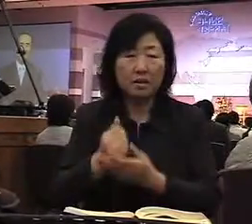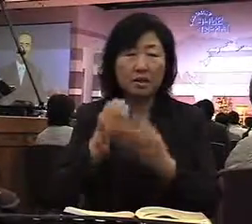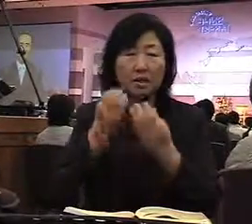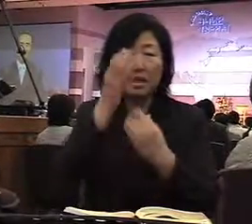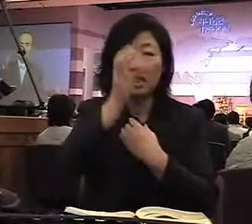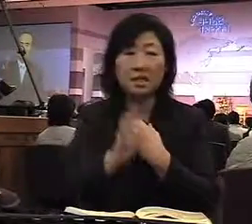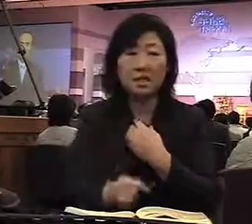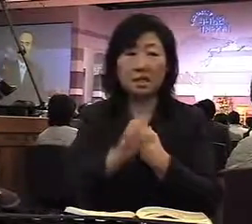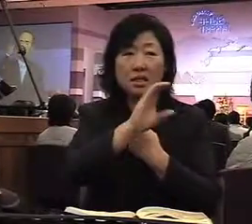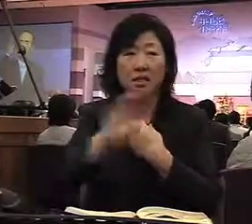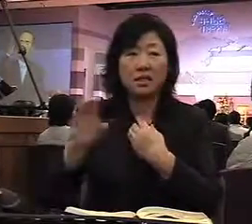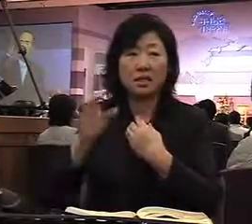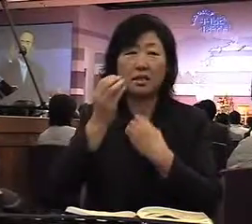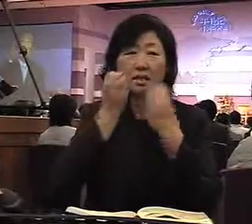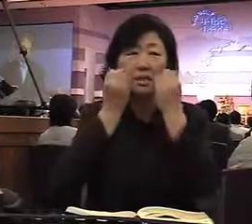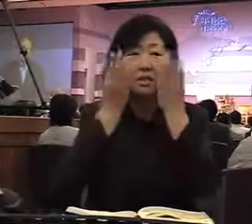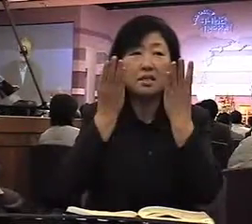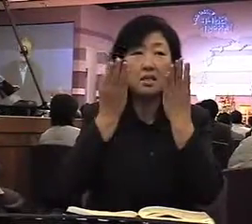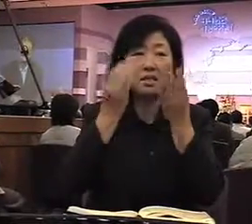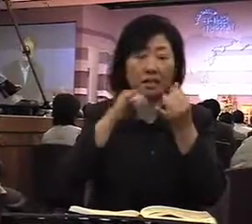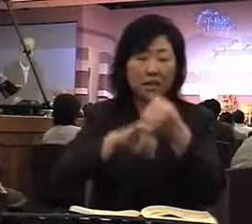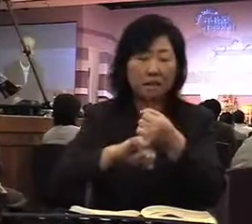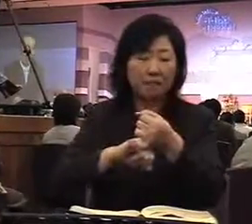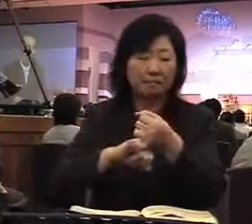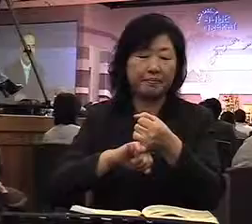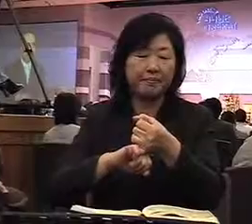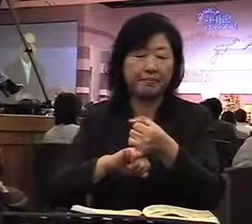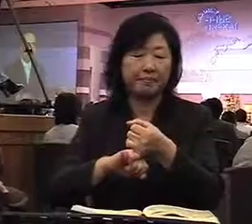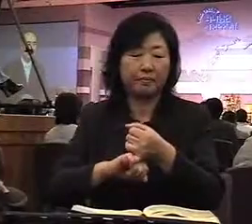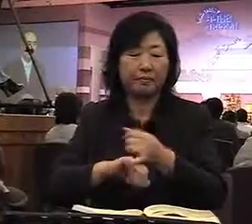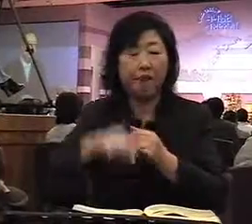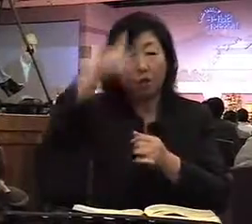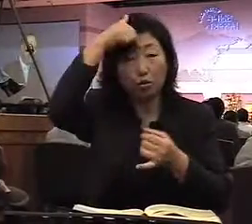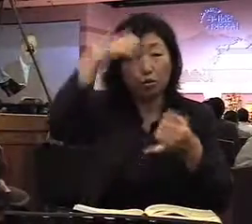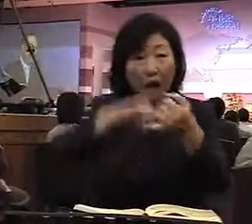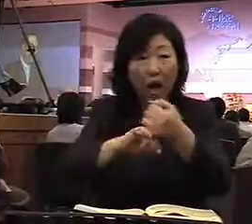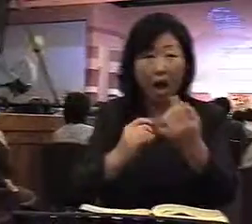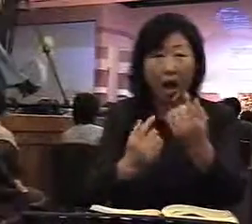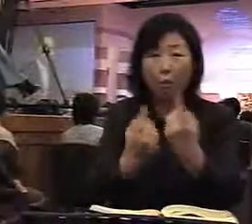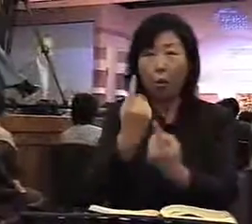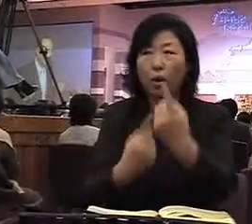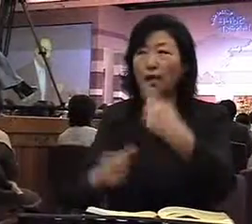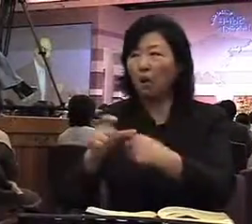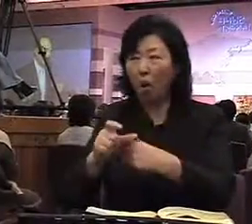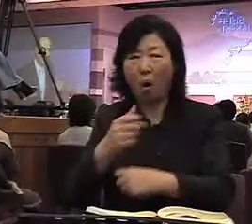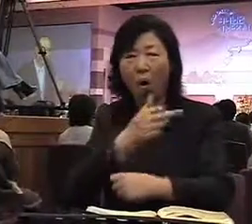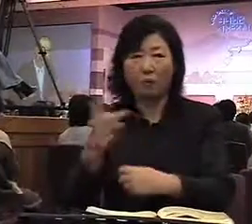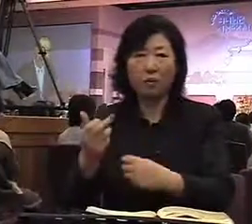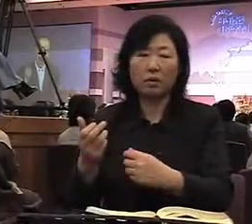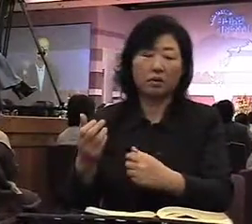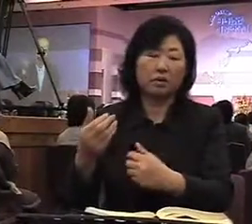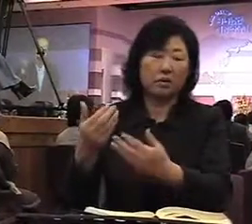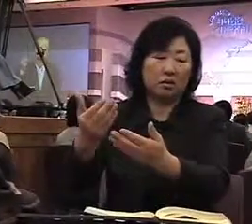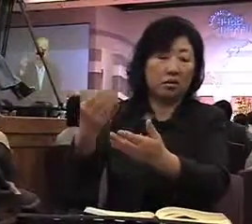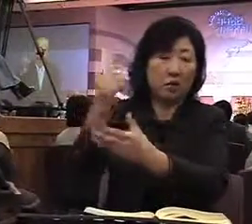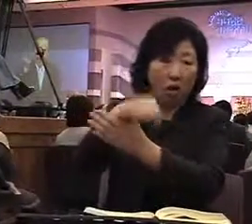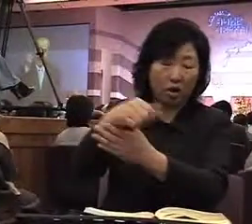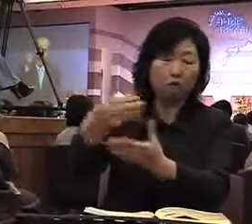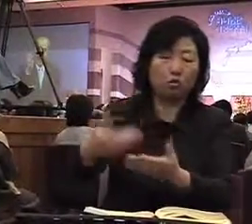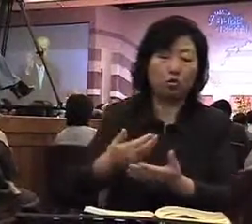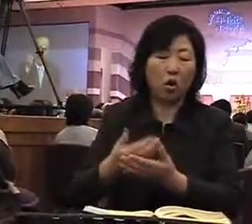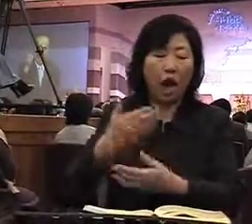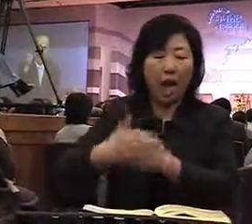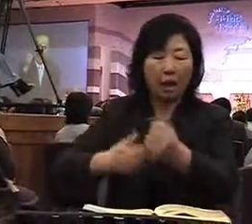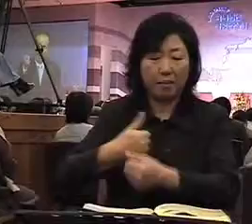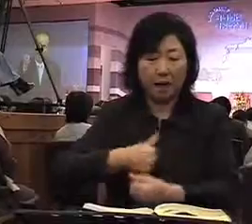신약에 구약보다도 더 큰 기도의 은총을 우리에게 베풀어 줬어요. 왜냐? 신약에는 보니까 우리가 그냥 기도하는 것이 아니라